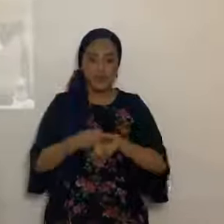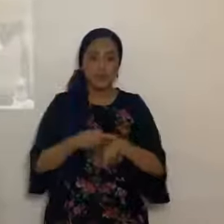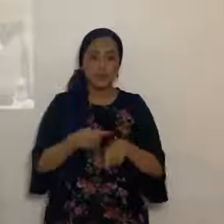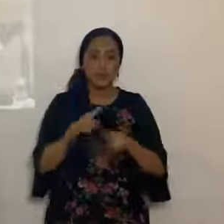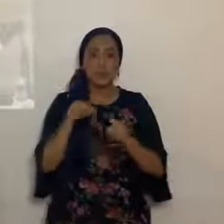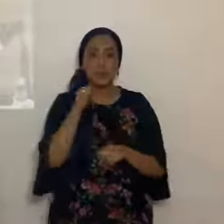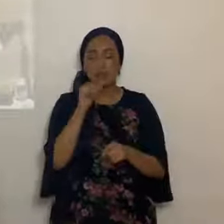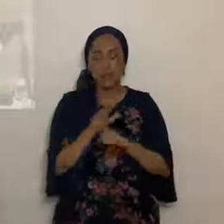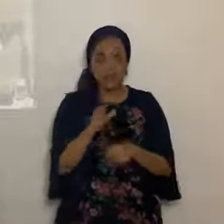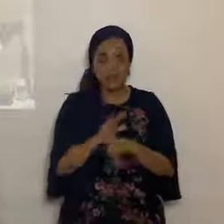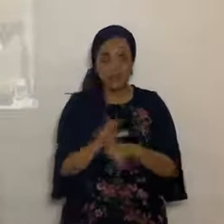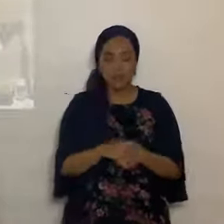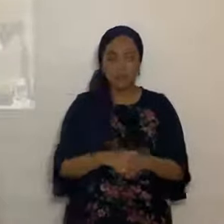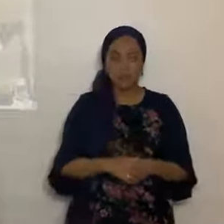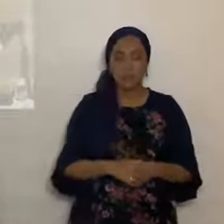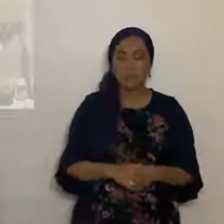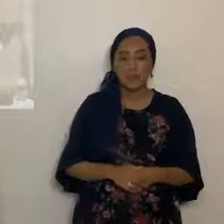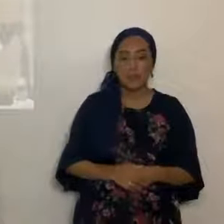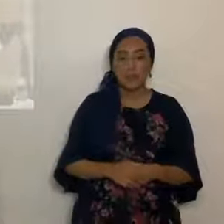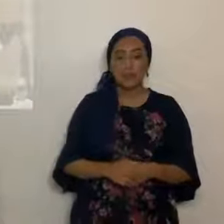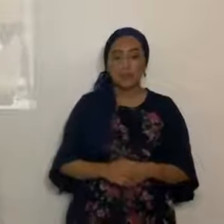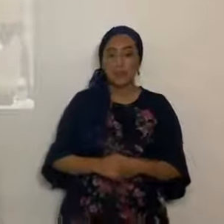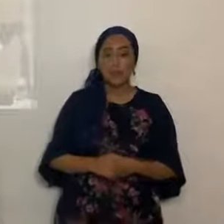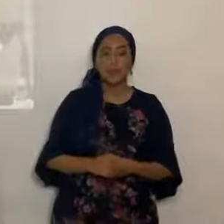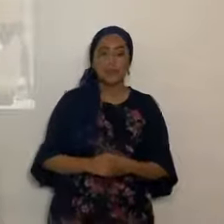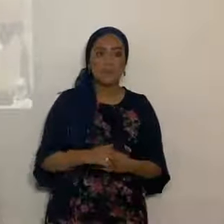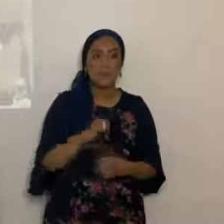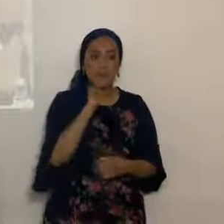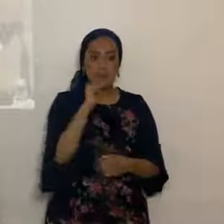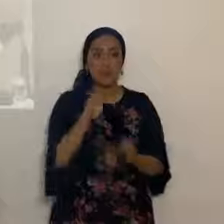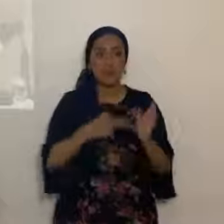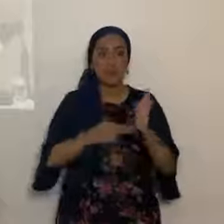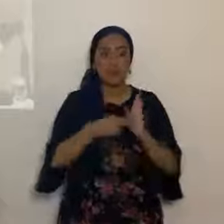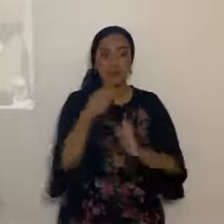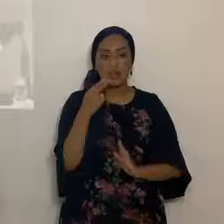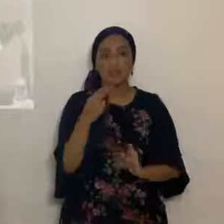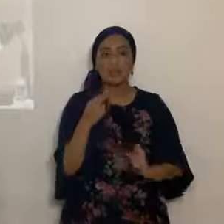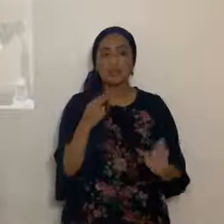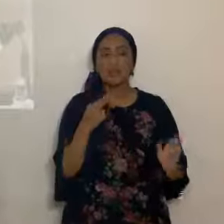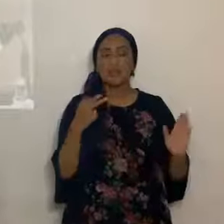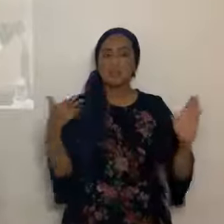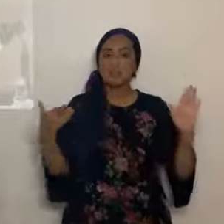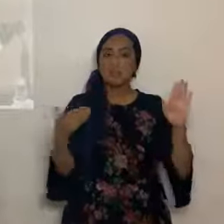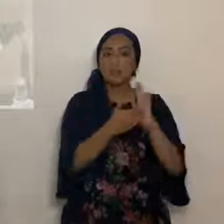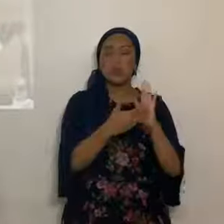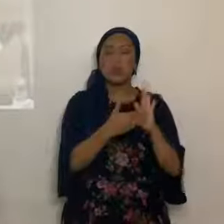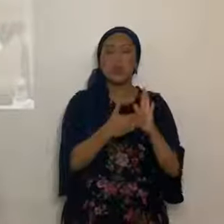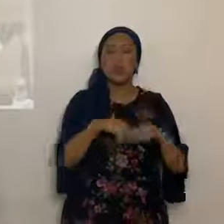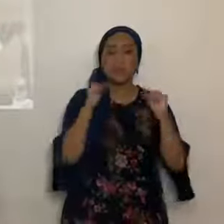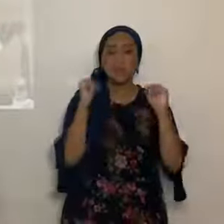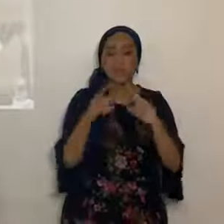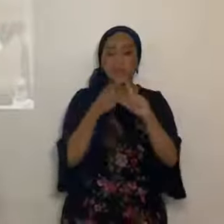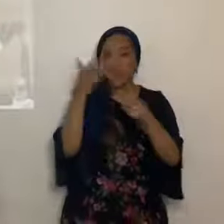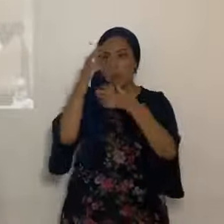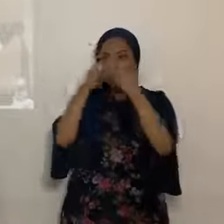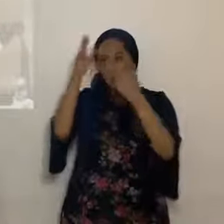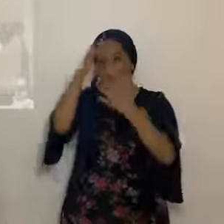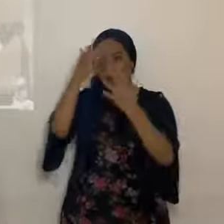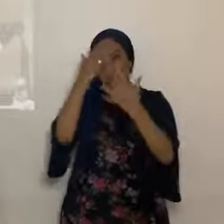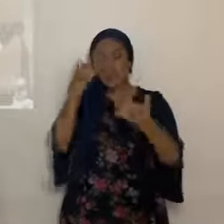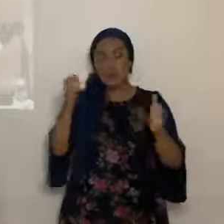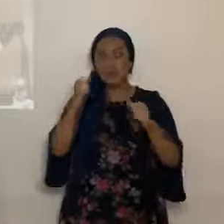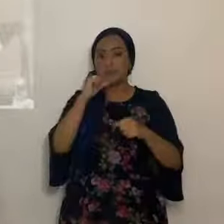no es suficiente. Entonces, el no ser honestos bloquea la bendición del Todopoderoso y no llega a la